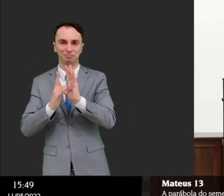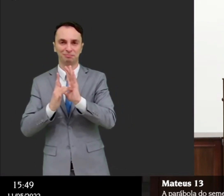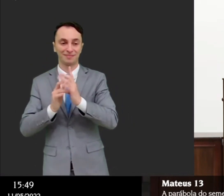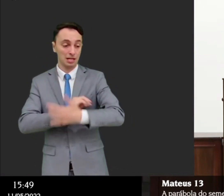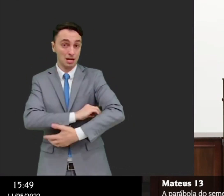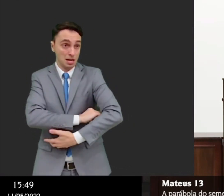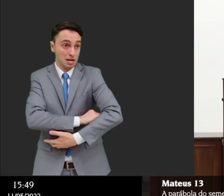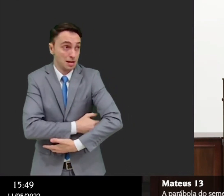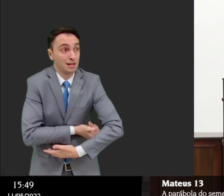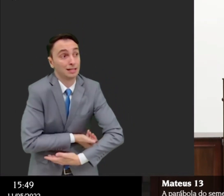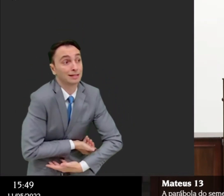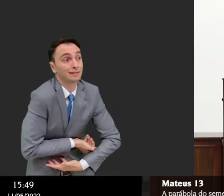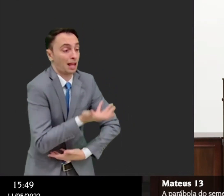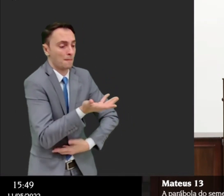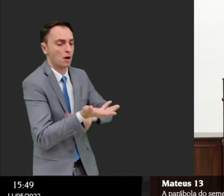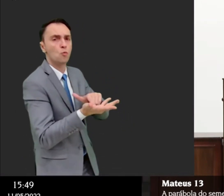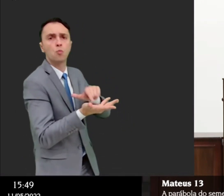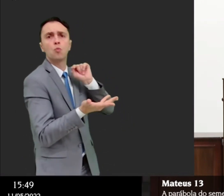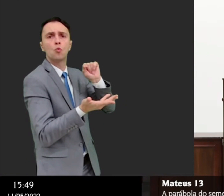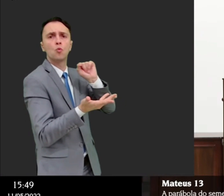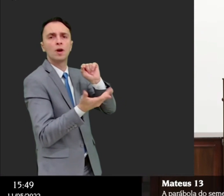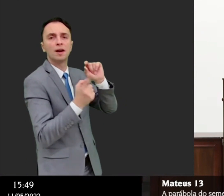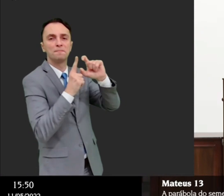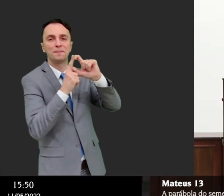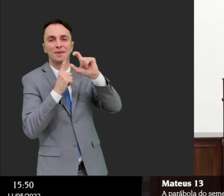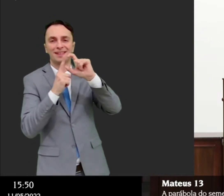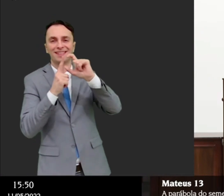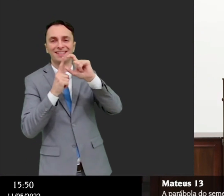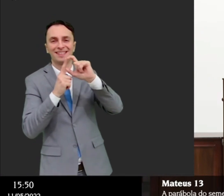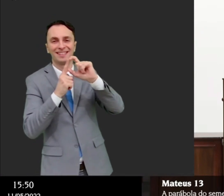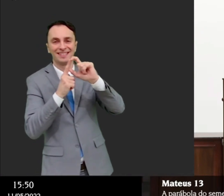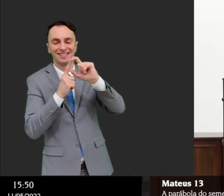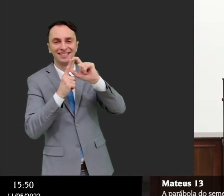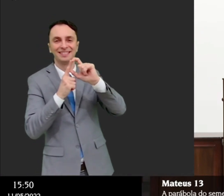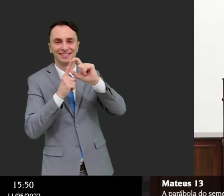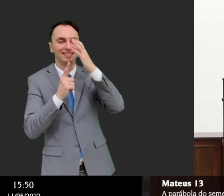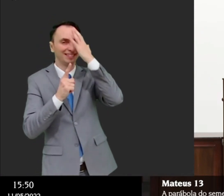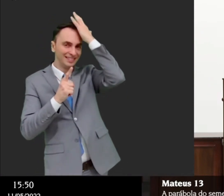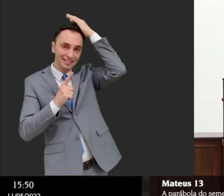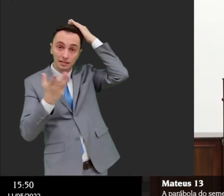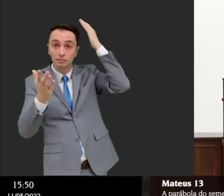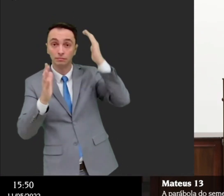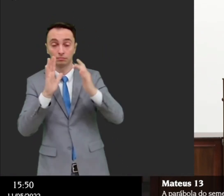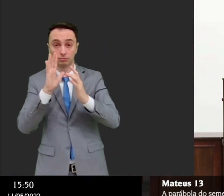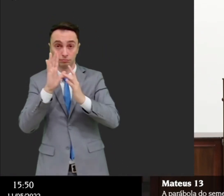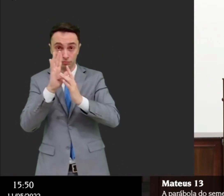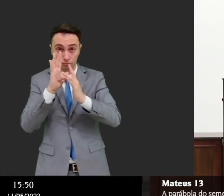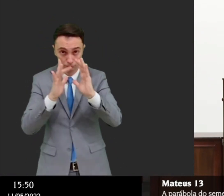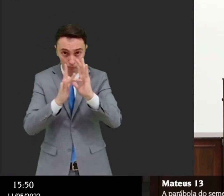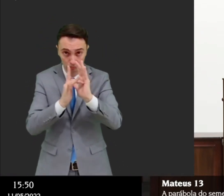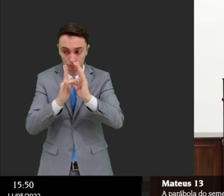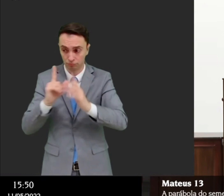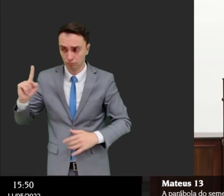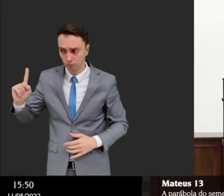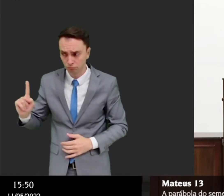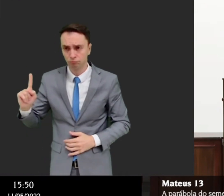palavra. Então, o semeador, que era ele propunha. O